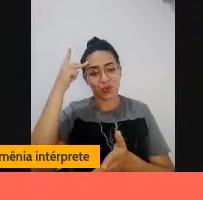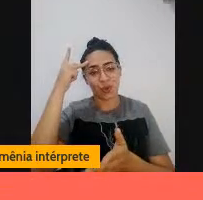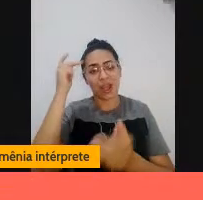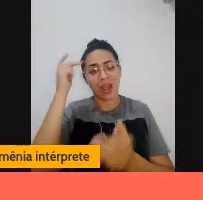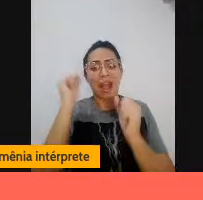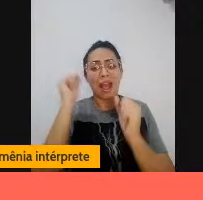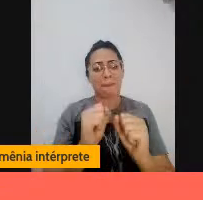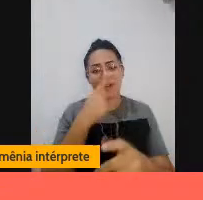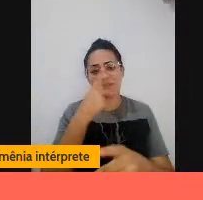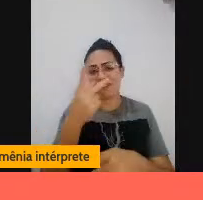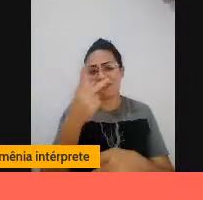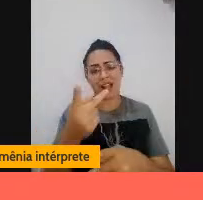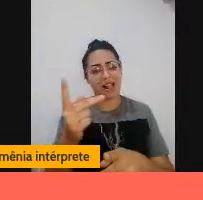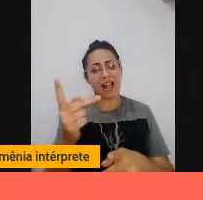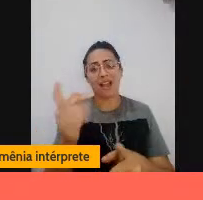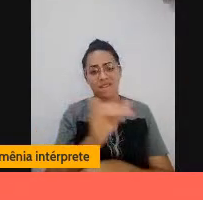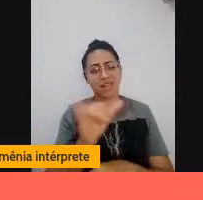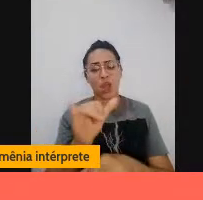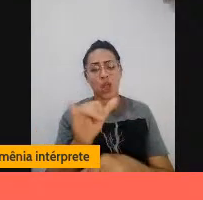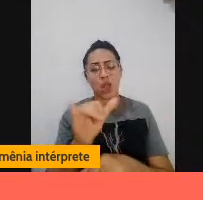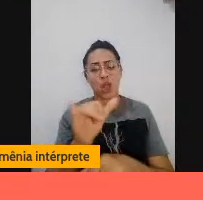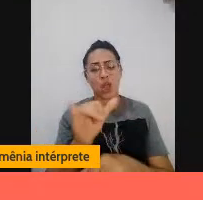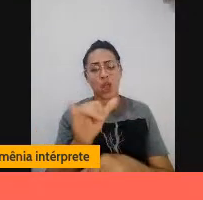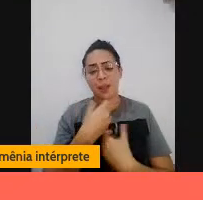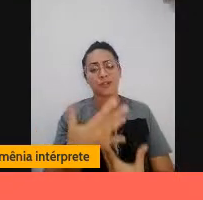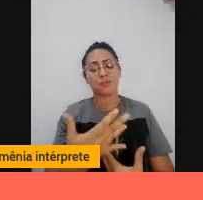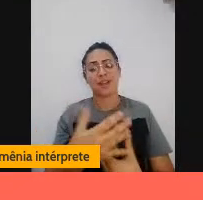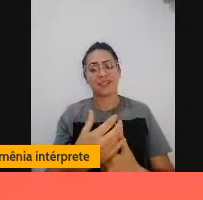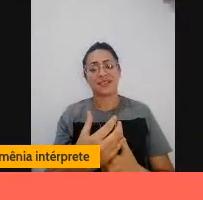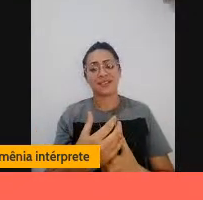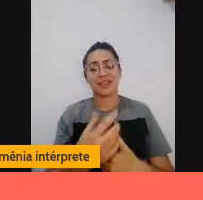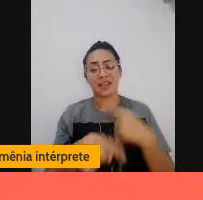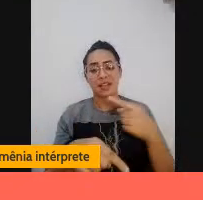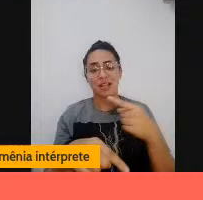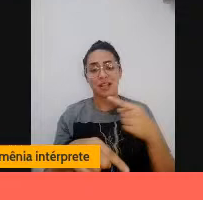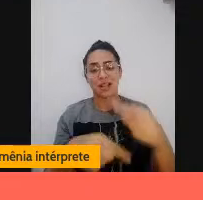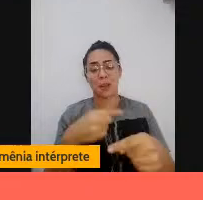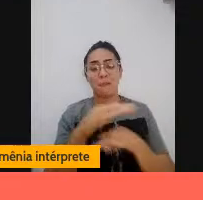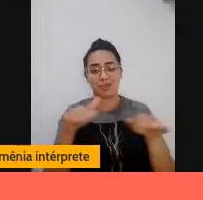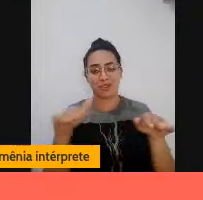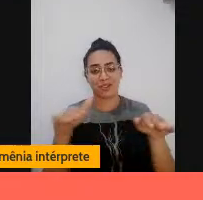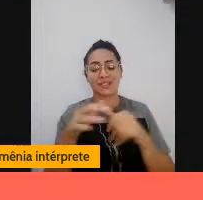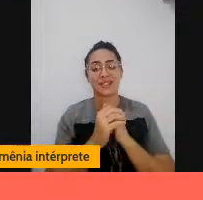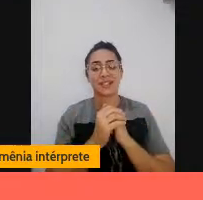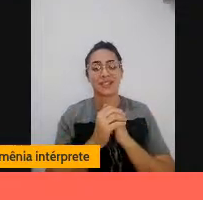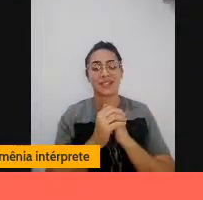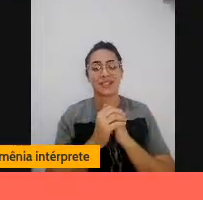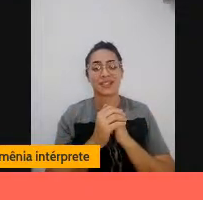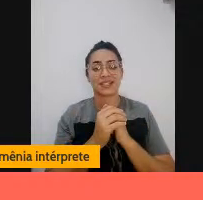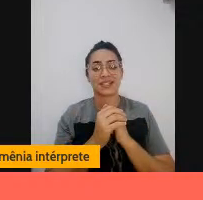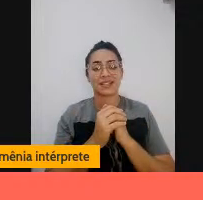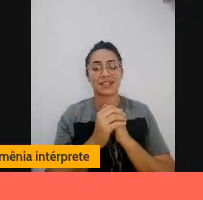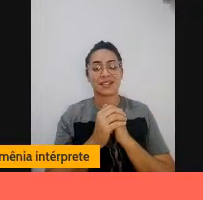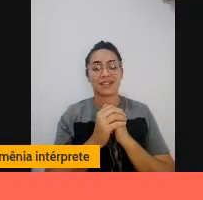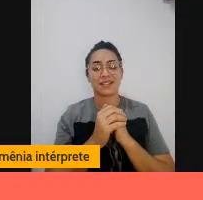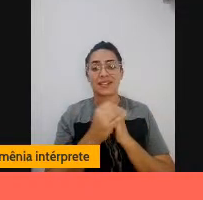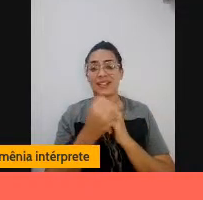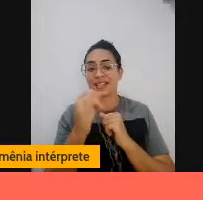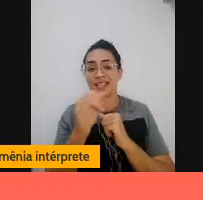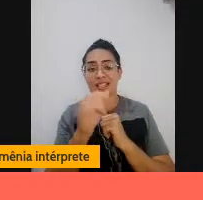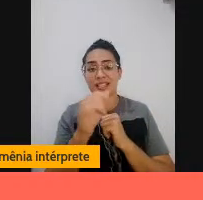vontade, né, para a gente terminar, senão a gente já vai encerrando, não é?